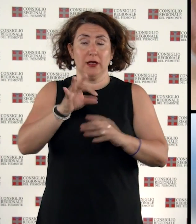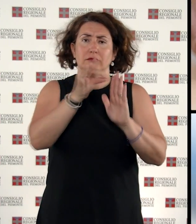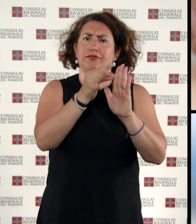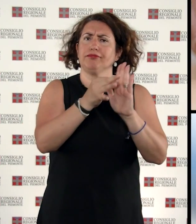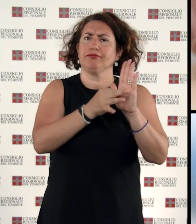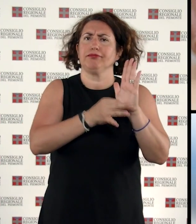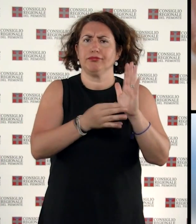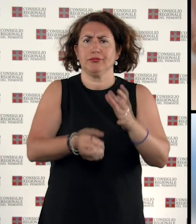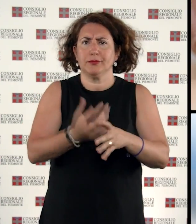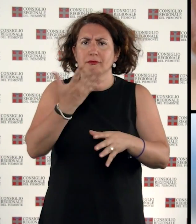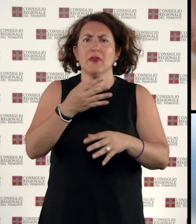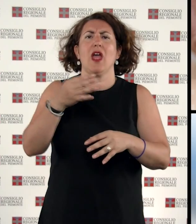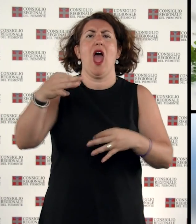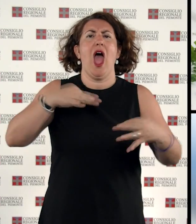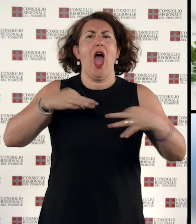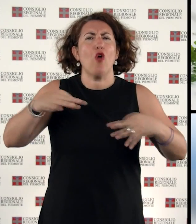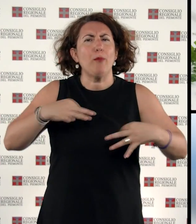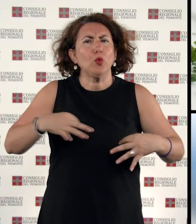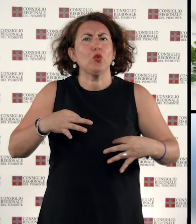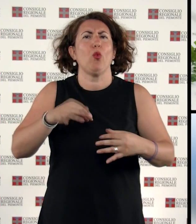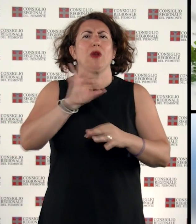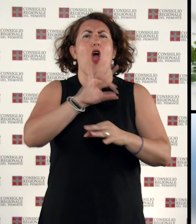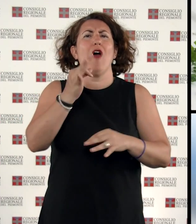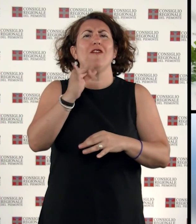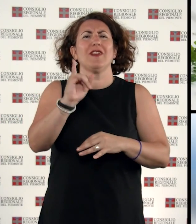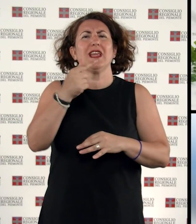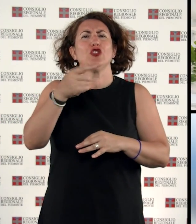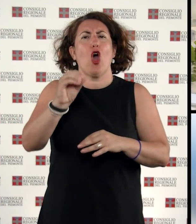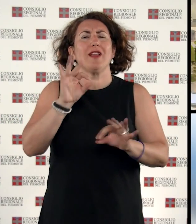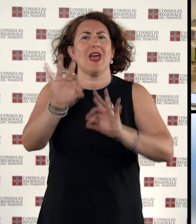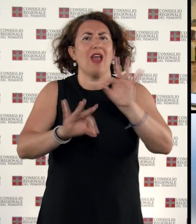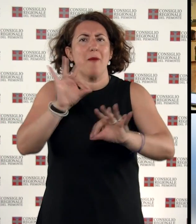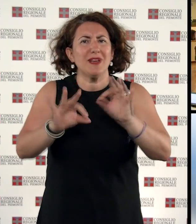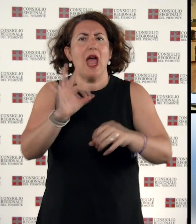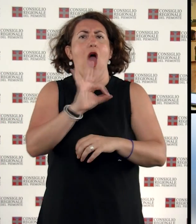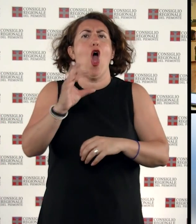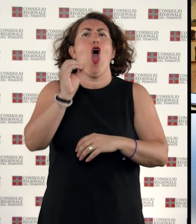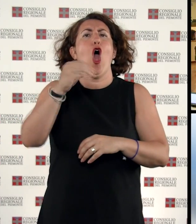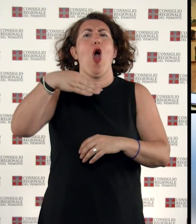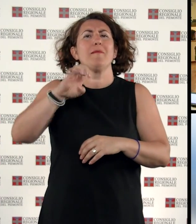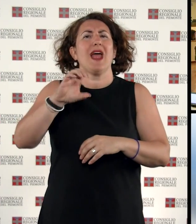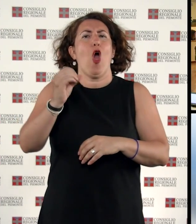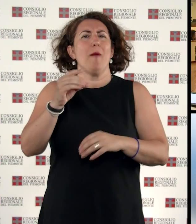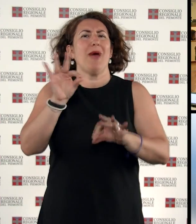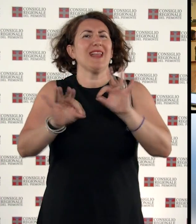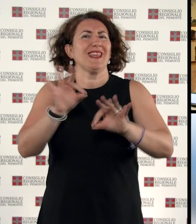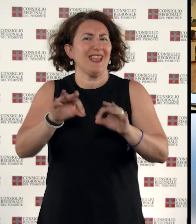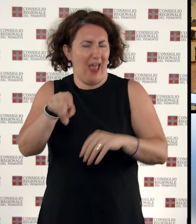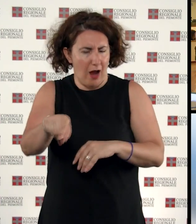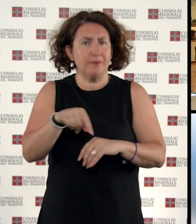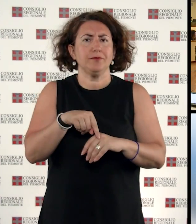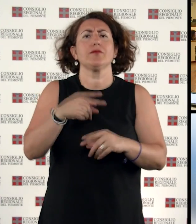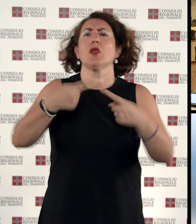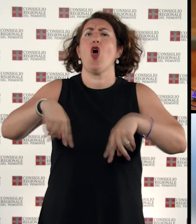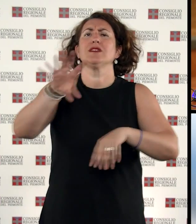e l'esercizio di agopuntura, fitoterapia e omeopatia da parte di medici, chirurghi, odontoiatri e farmacisti, il Consiglio regionale